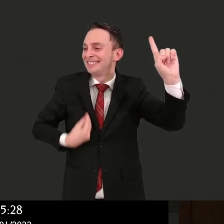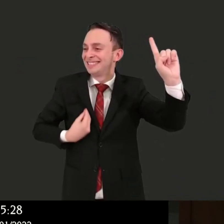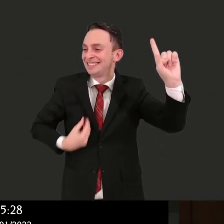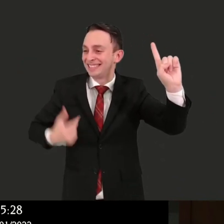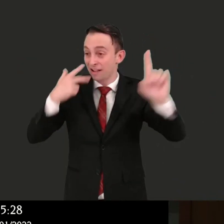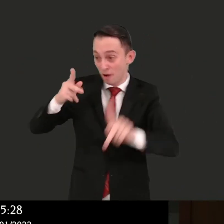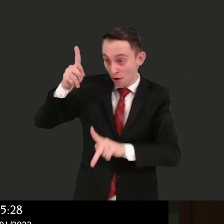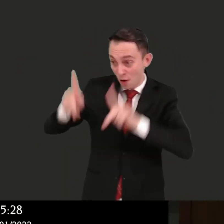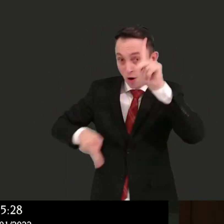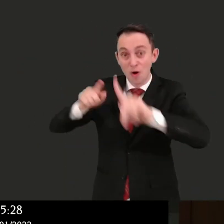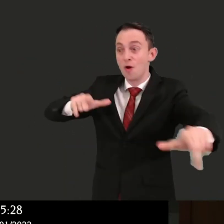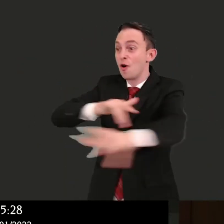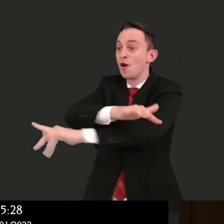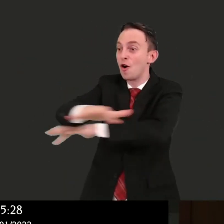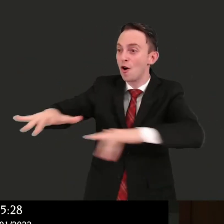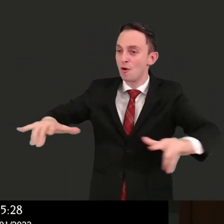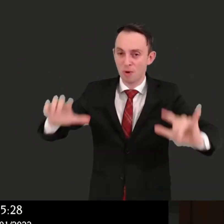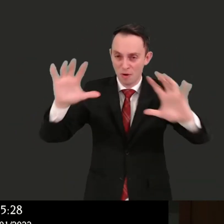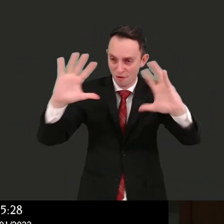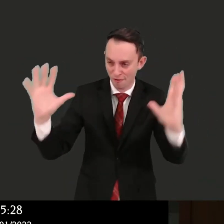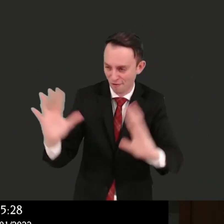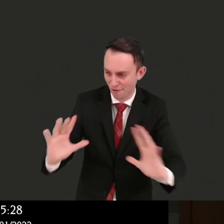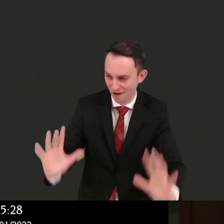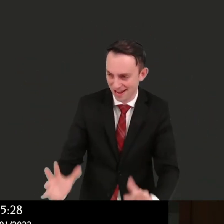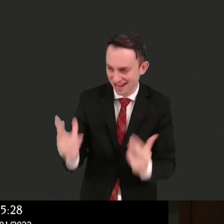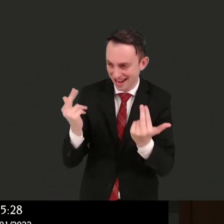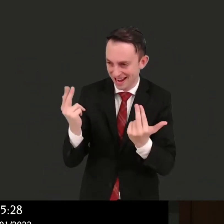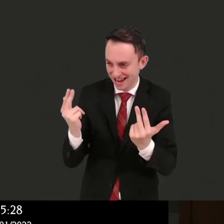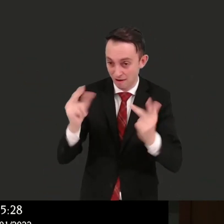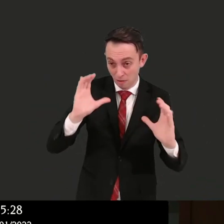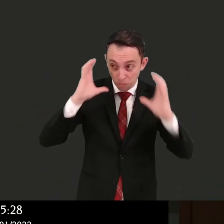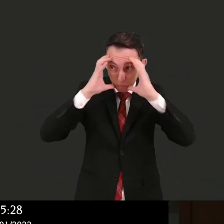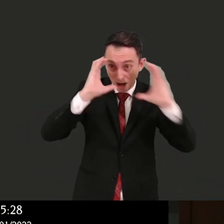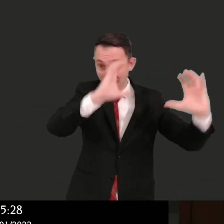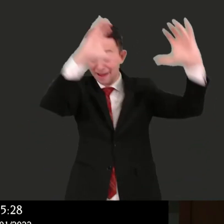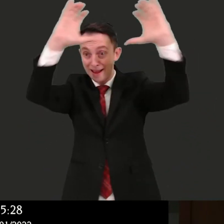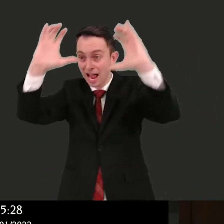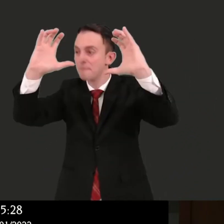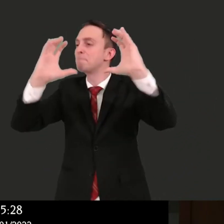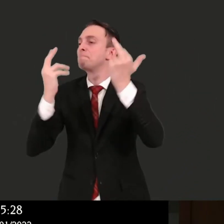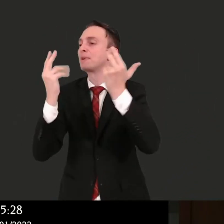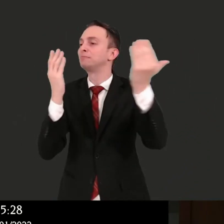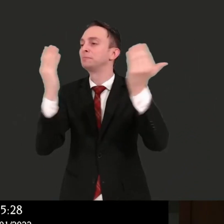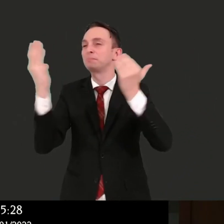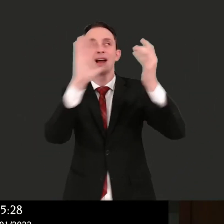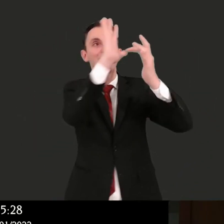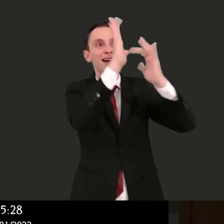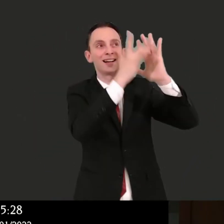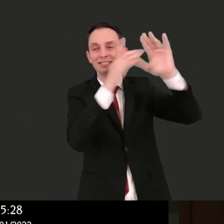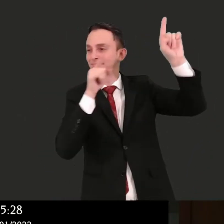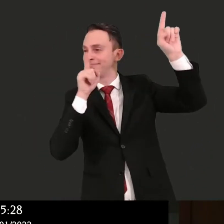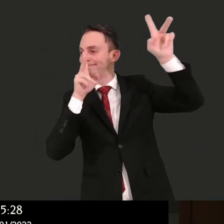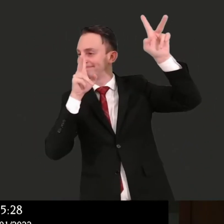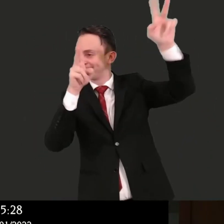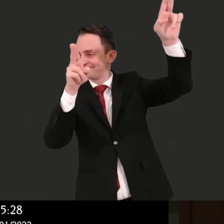corpo da igreja, é o princípio e o primogênito dentre os mortos, para que em tudo tenha a